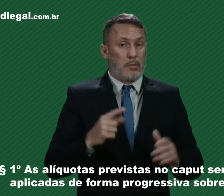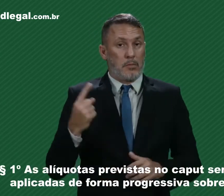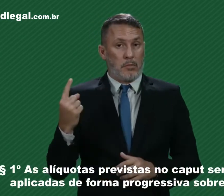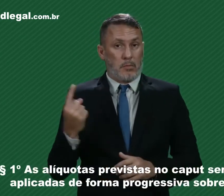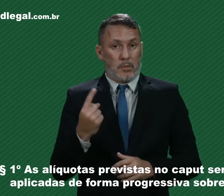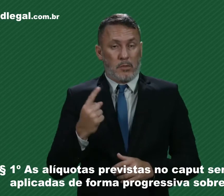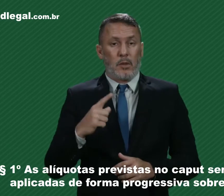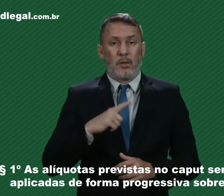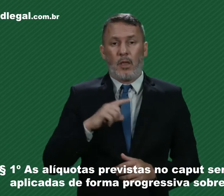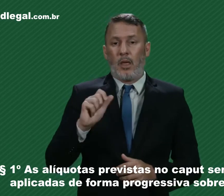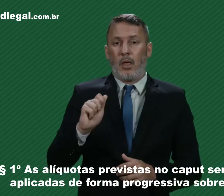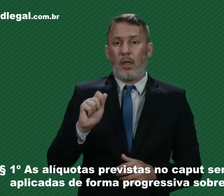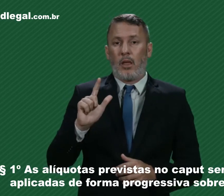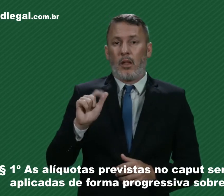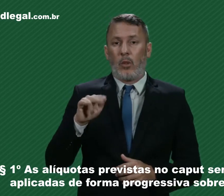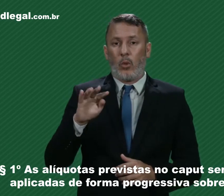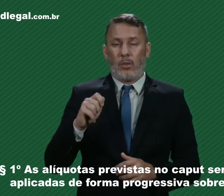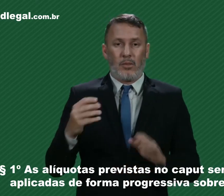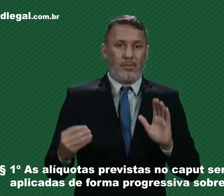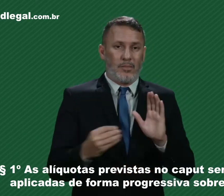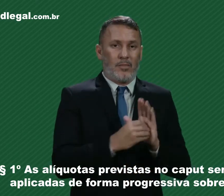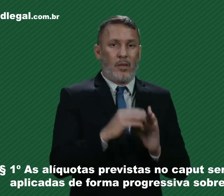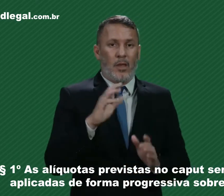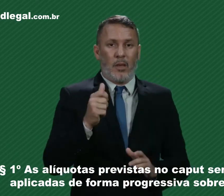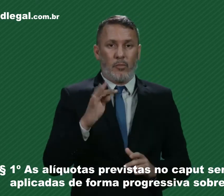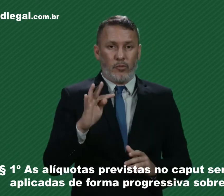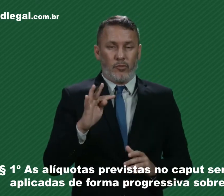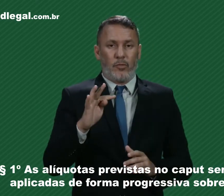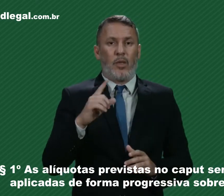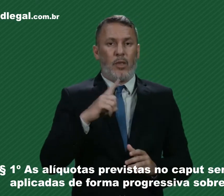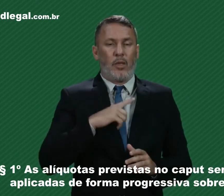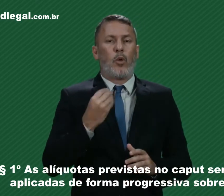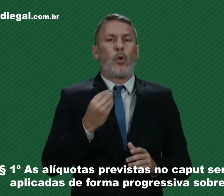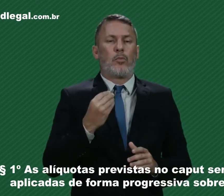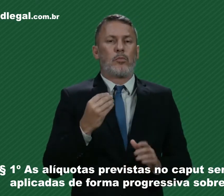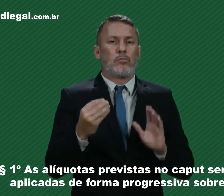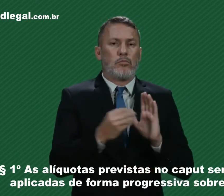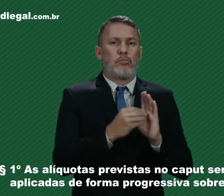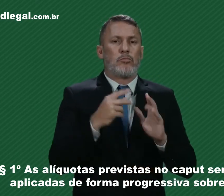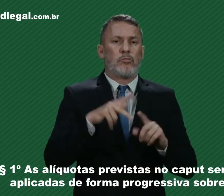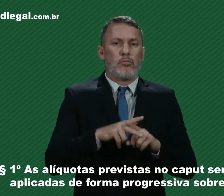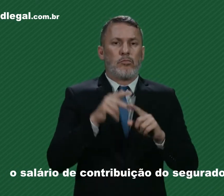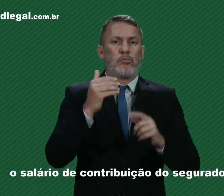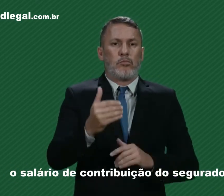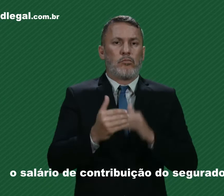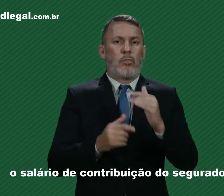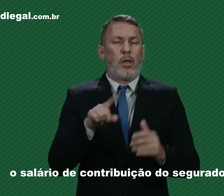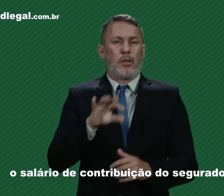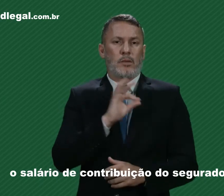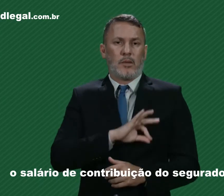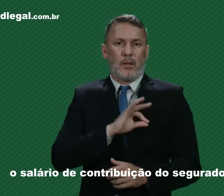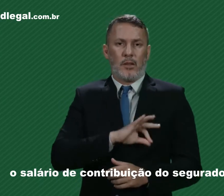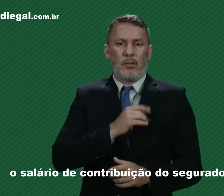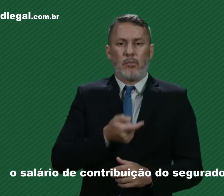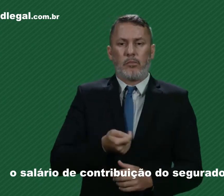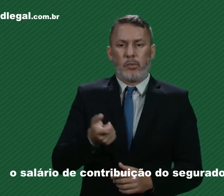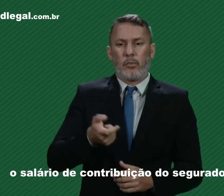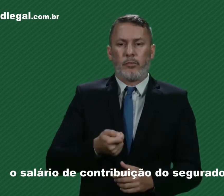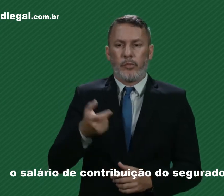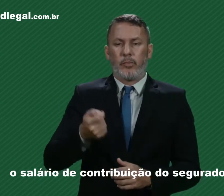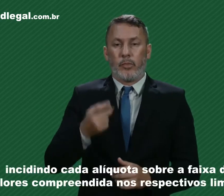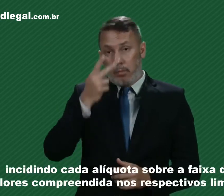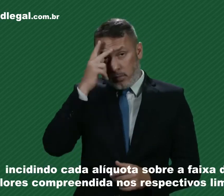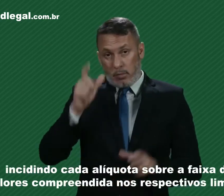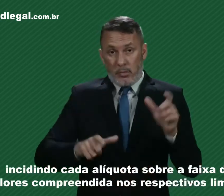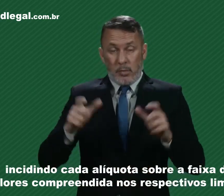Parágrafo 1º. As alíquotas previstas no caput serão aplicadas de forma progressiva sobre o salário de contribuição do